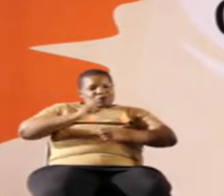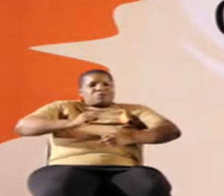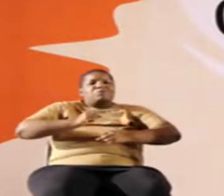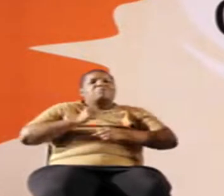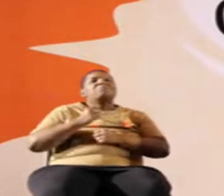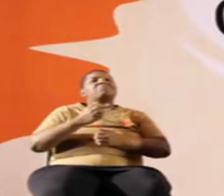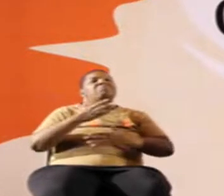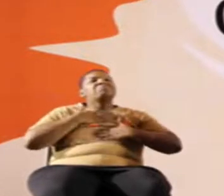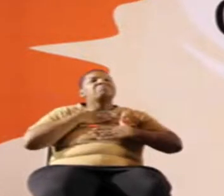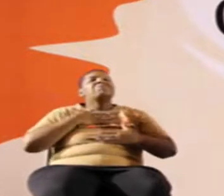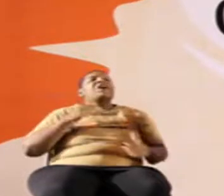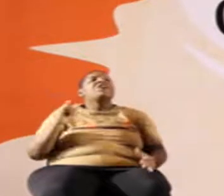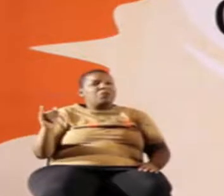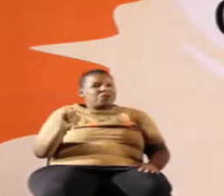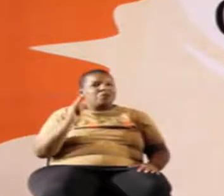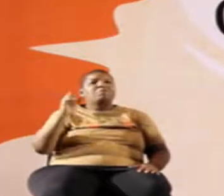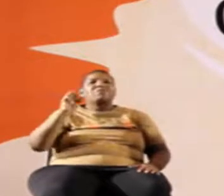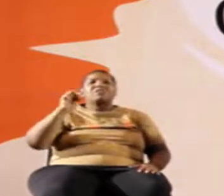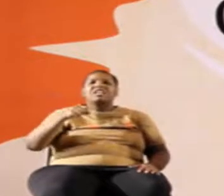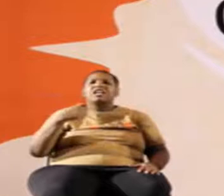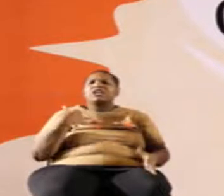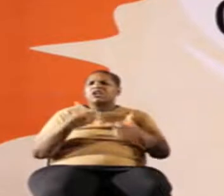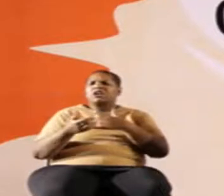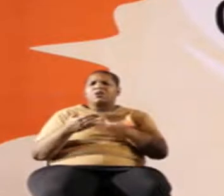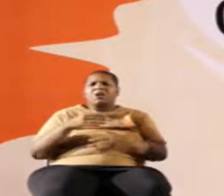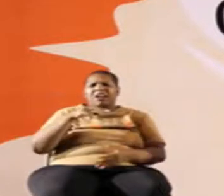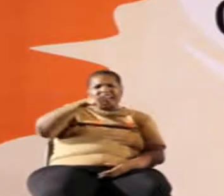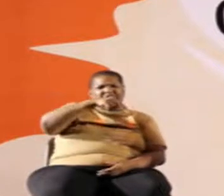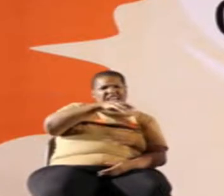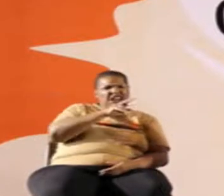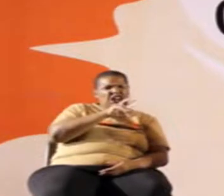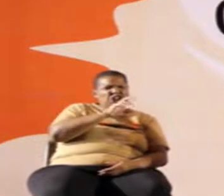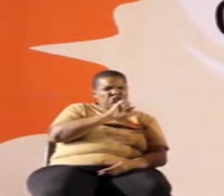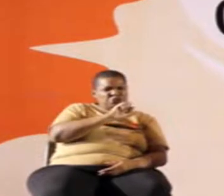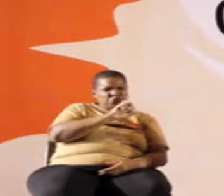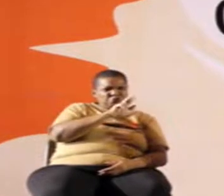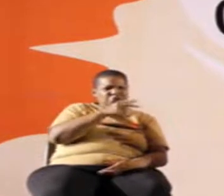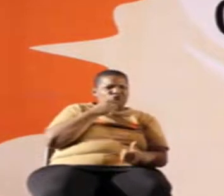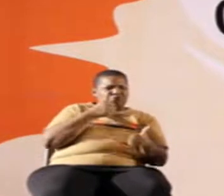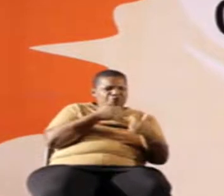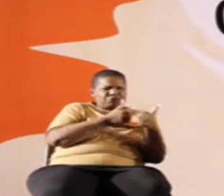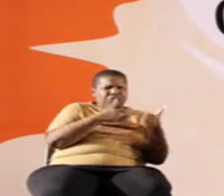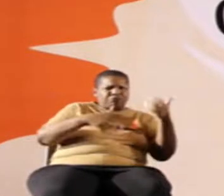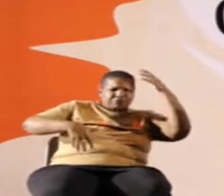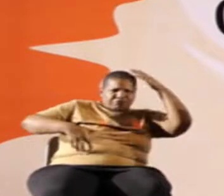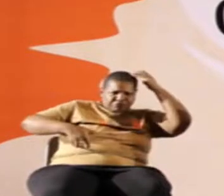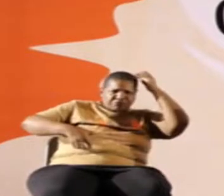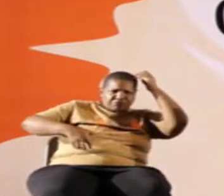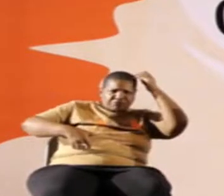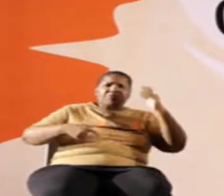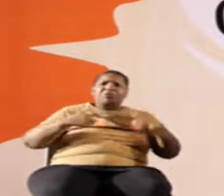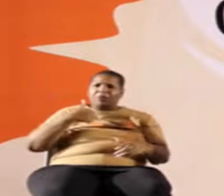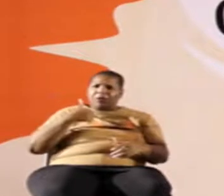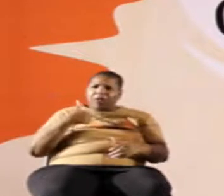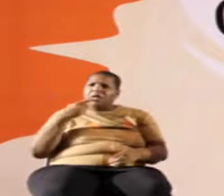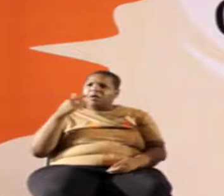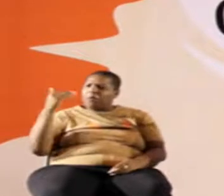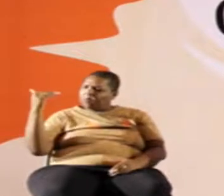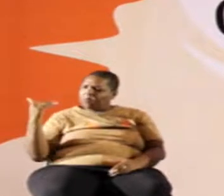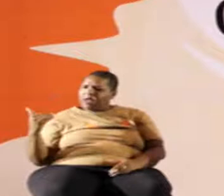que é meu importa. Ainda que o Nestor de Holanda e gente que os seguidores dele diz que é tudo macaca de auditório, hein, menos que